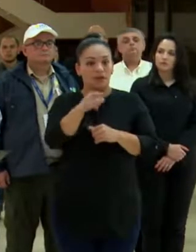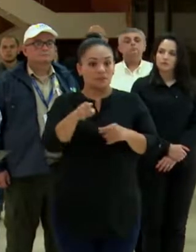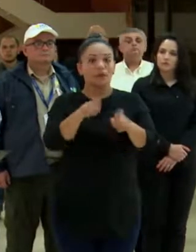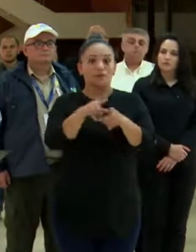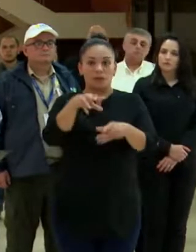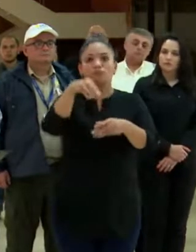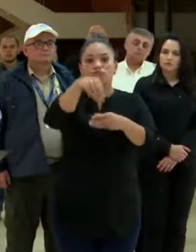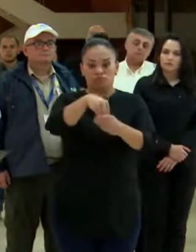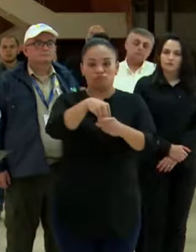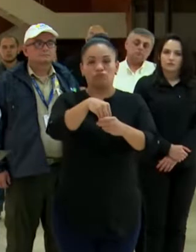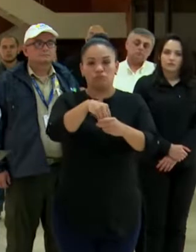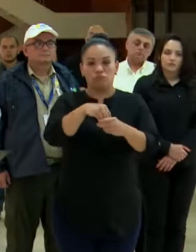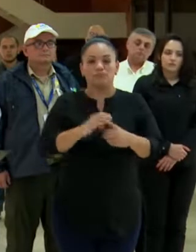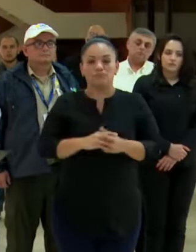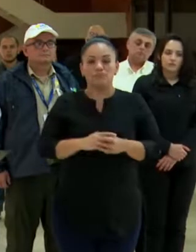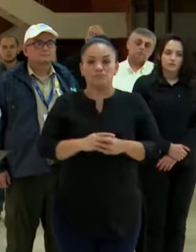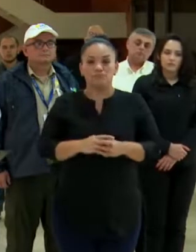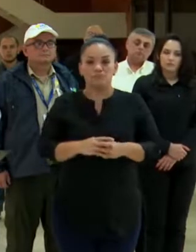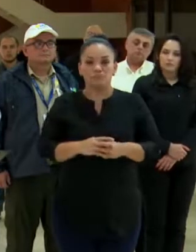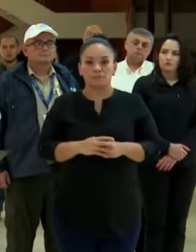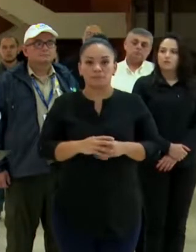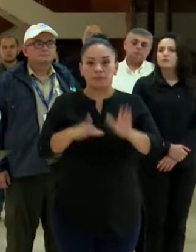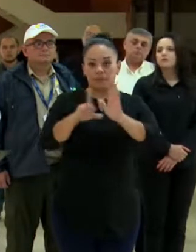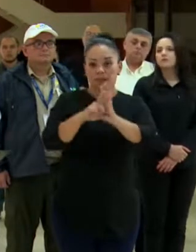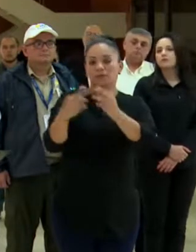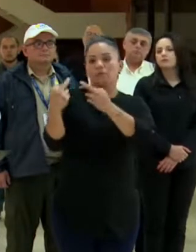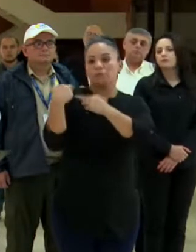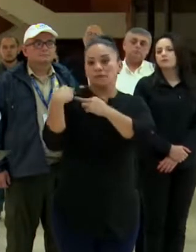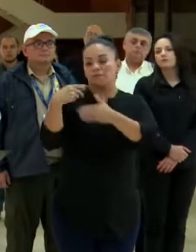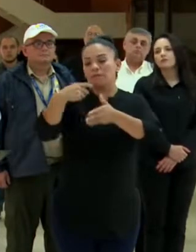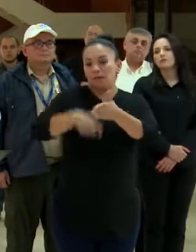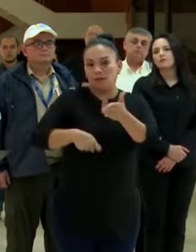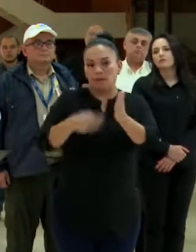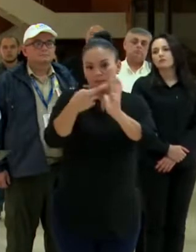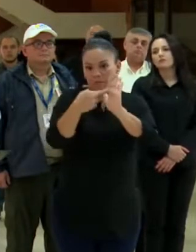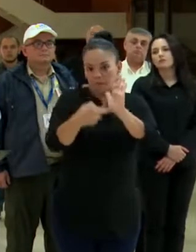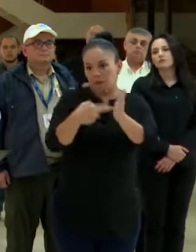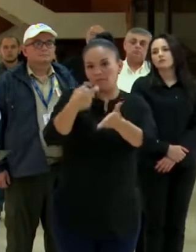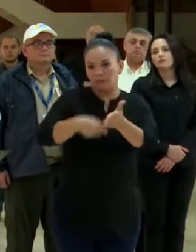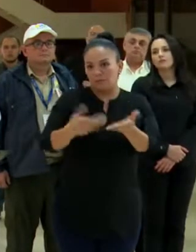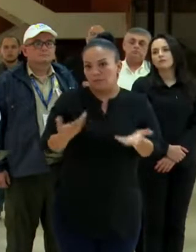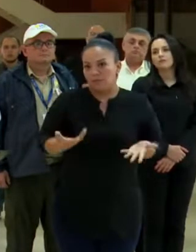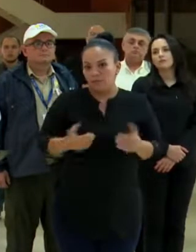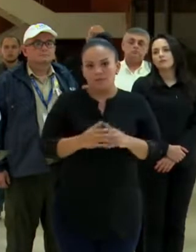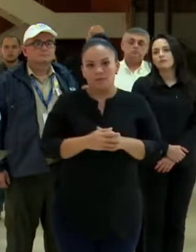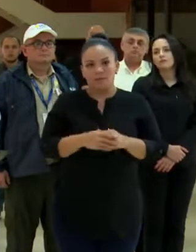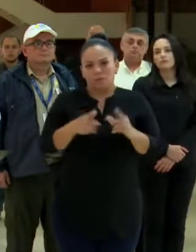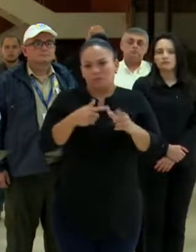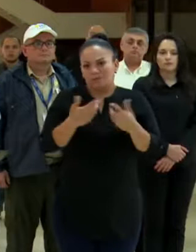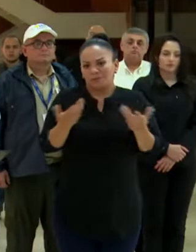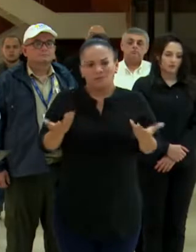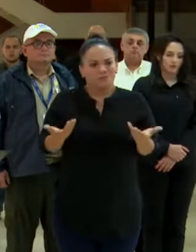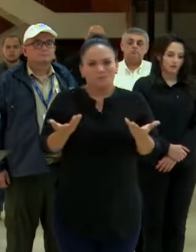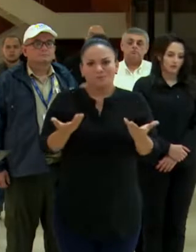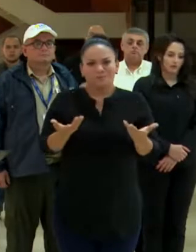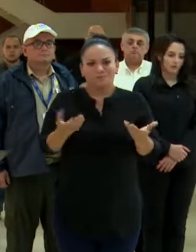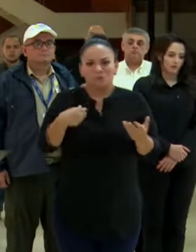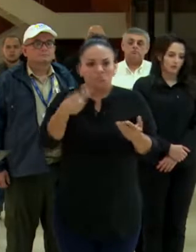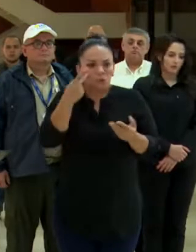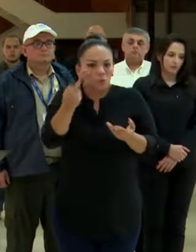de la ley de responsabilidad fiscal, la regla fiscal, hay un salto lógico que yo no